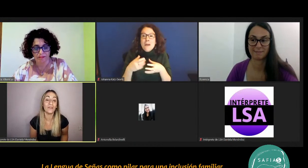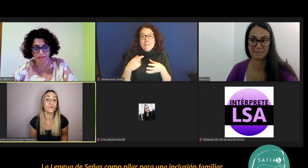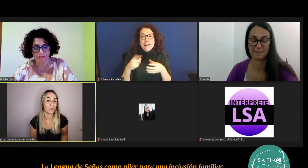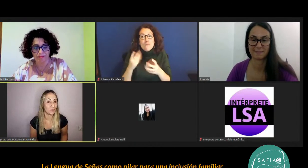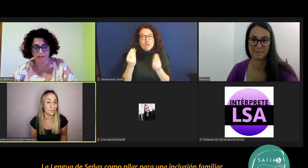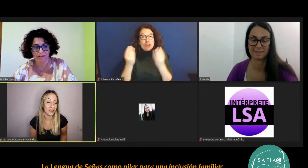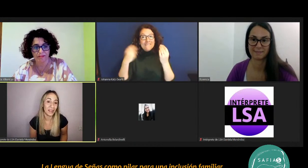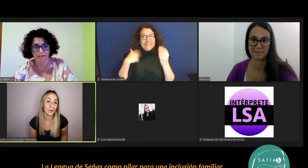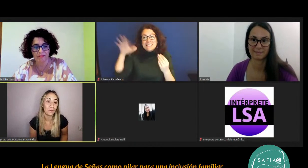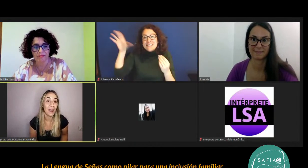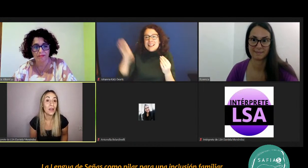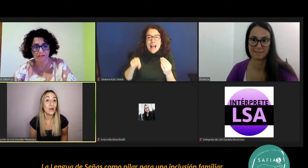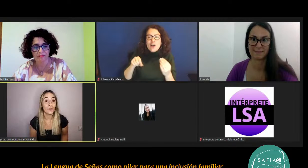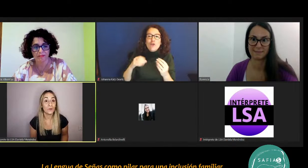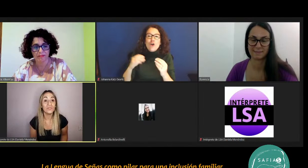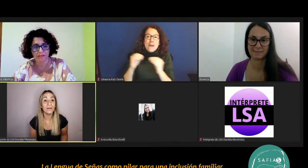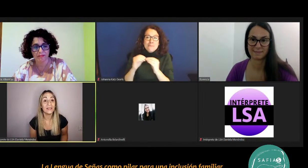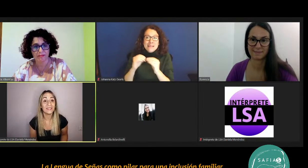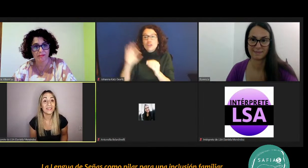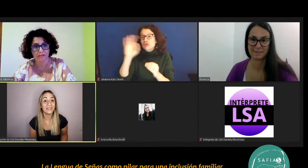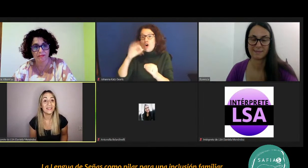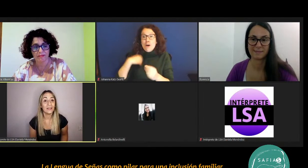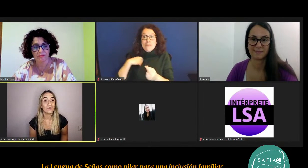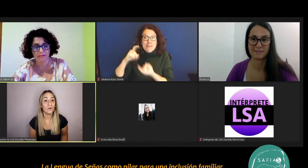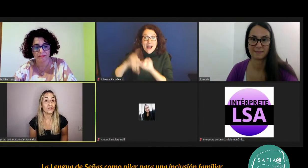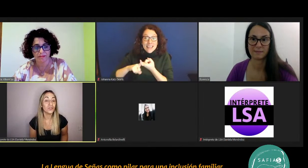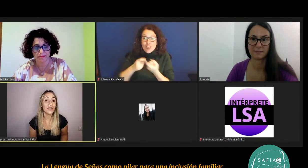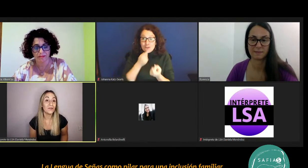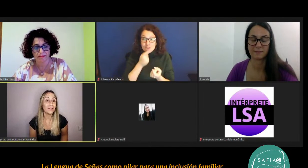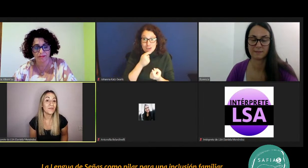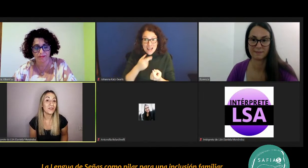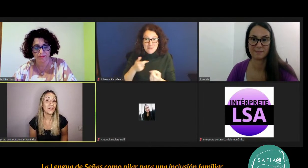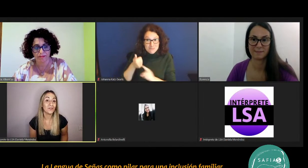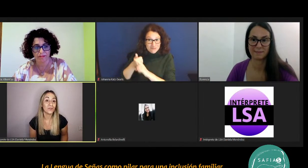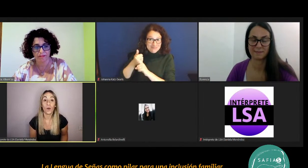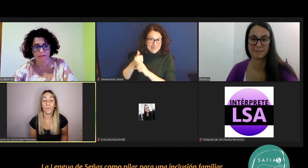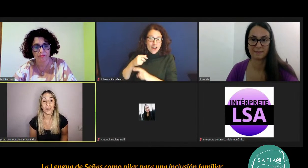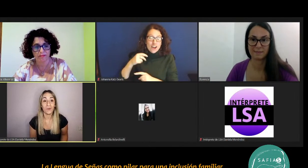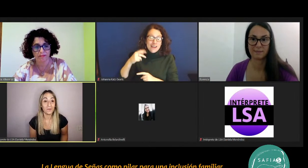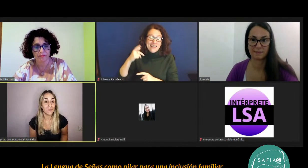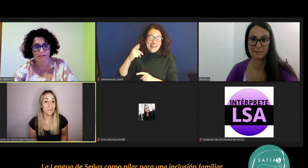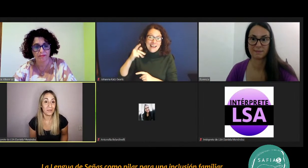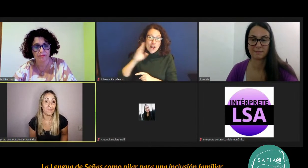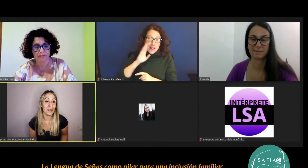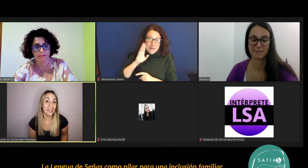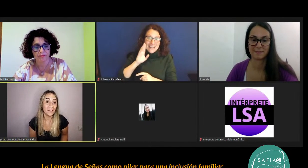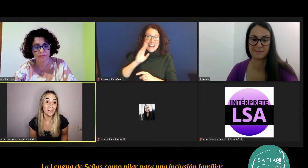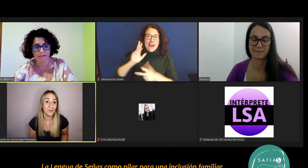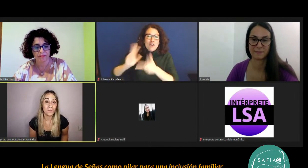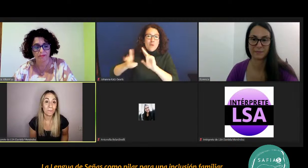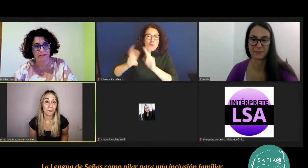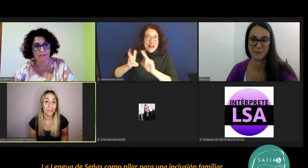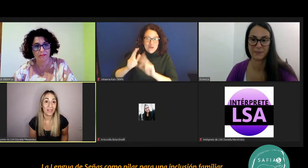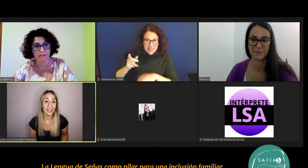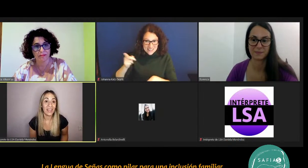esto, es nuestra primer lengua, pero muchas veces, cuando yo traigo a un amigo sordo, o por ejemplo mi